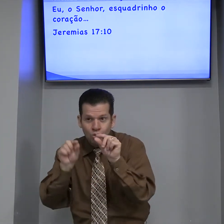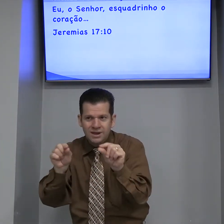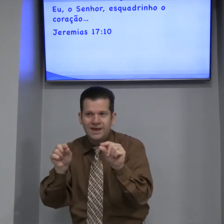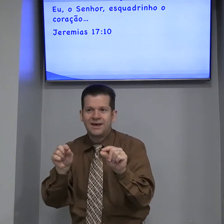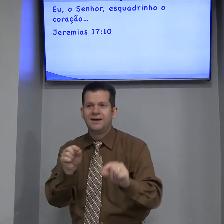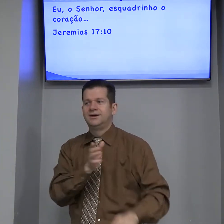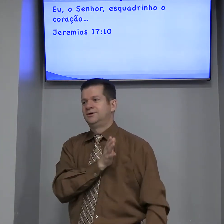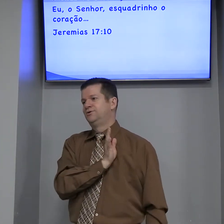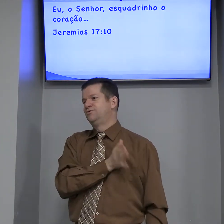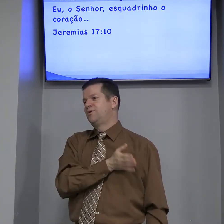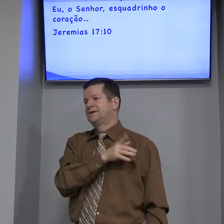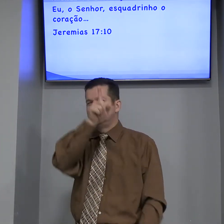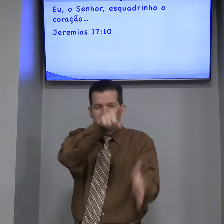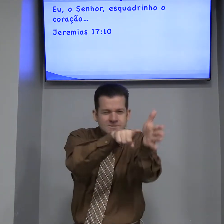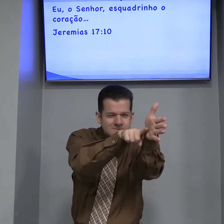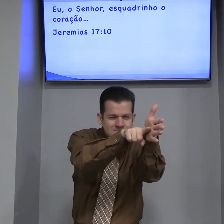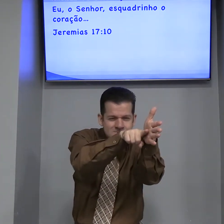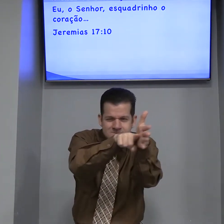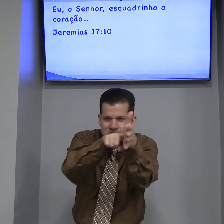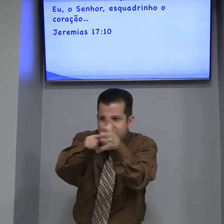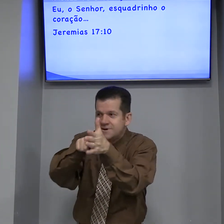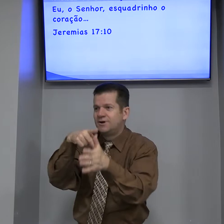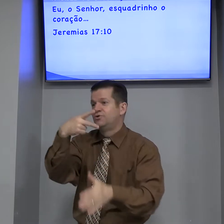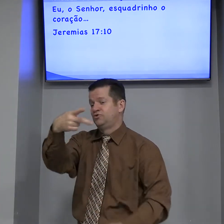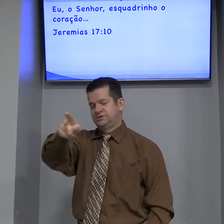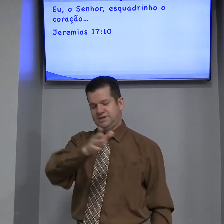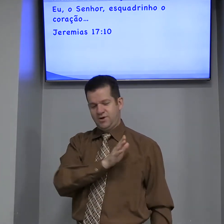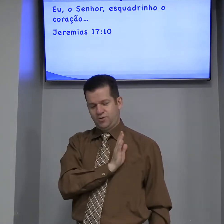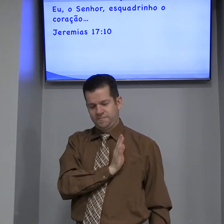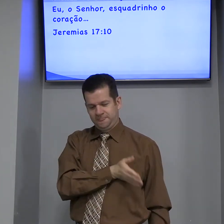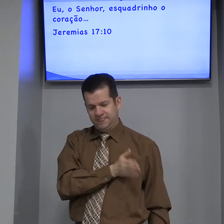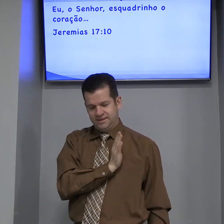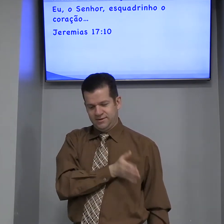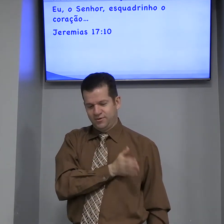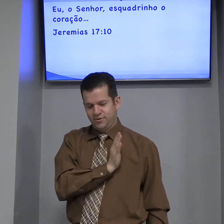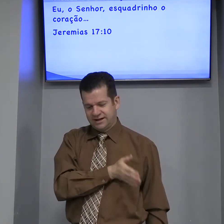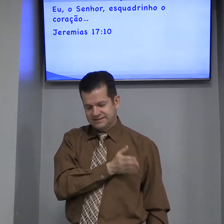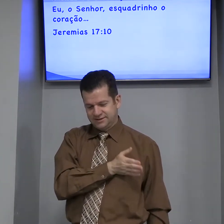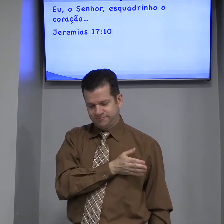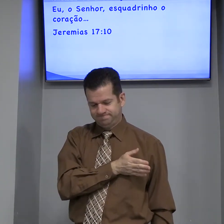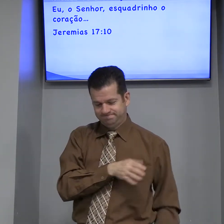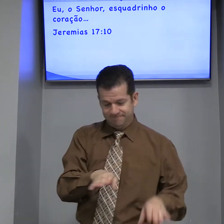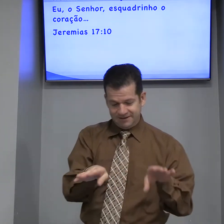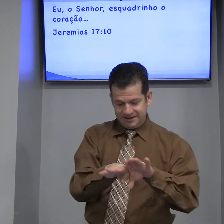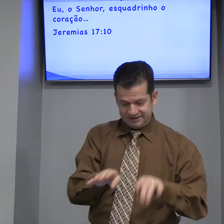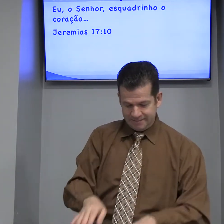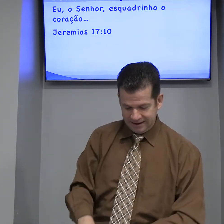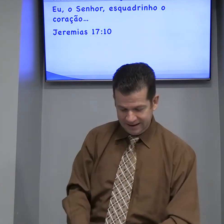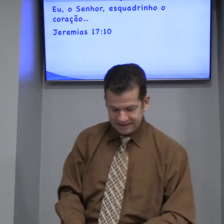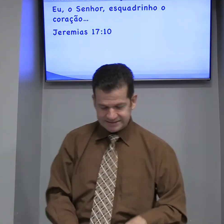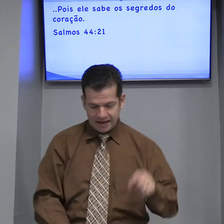quê? O coração. Deus olha o seu coração. Também em